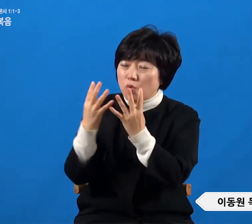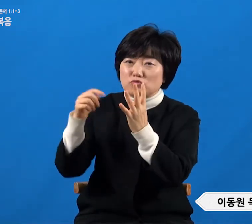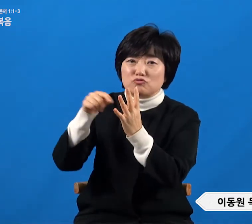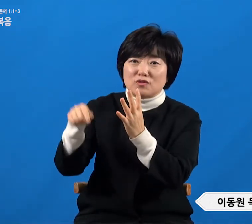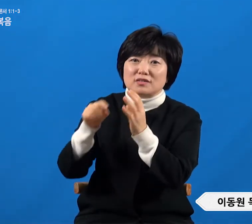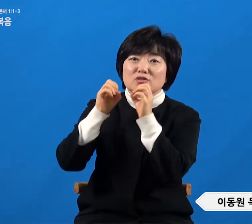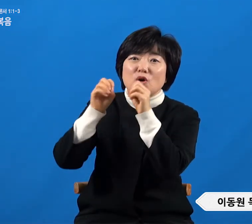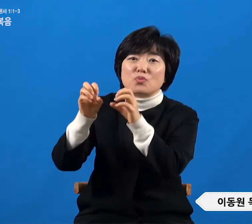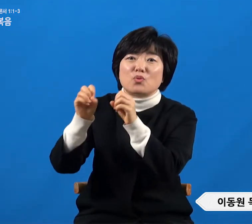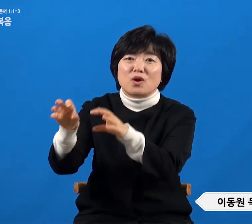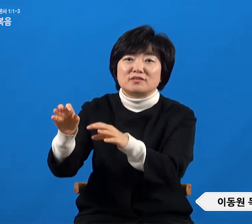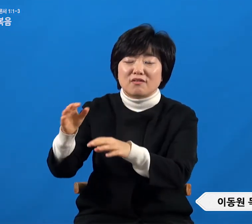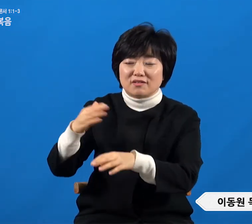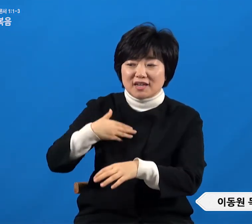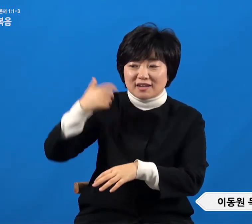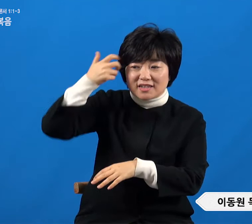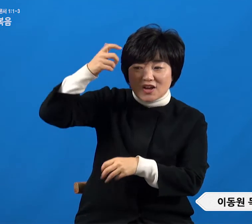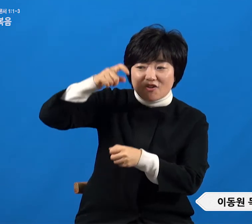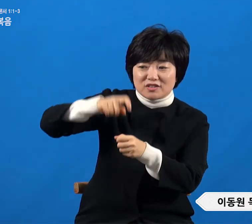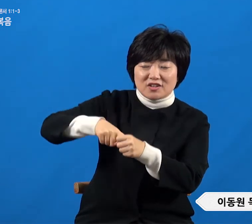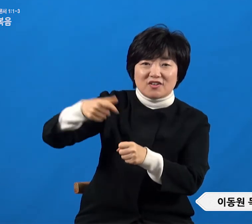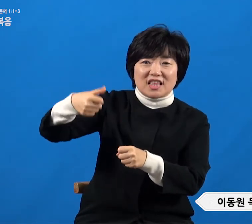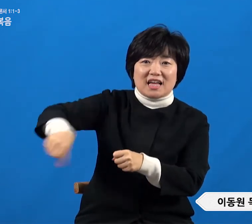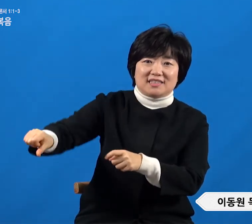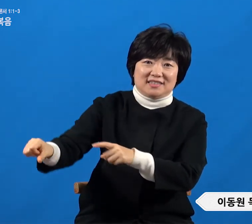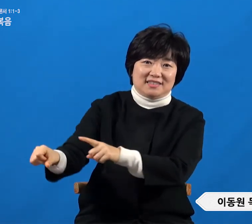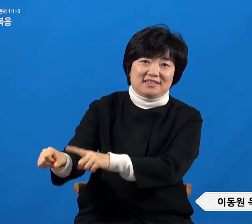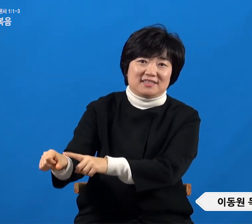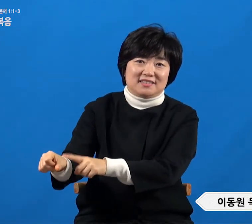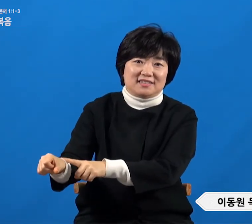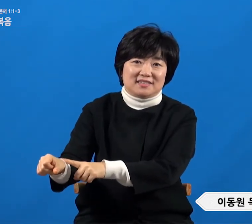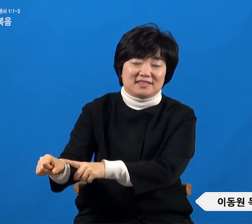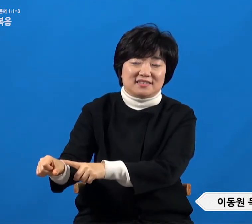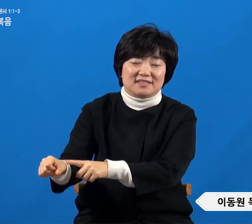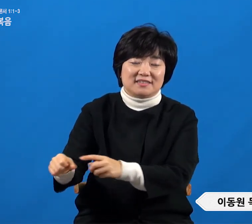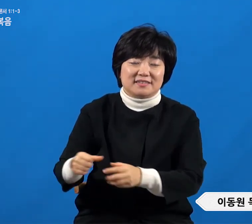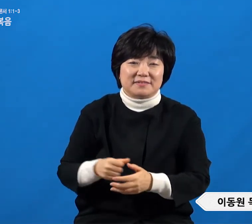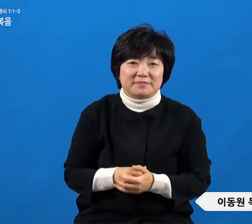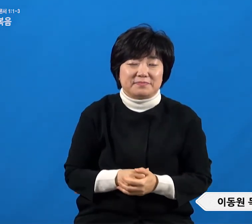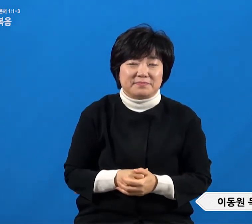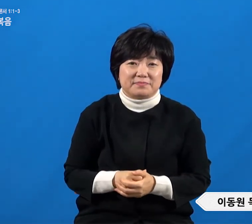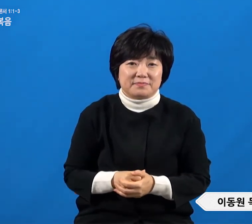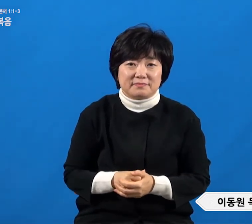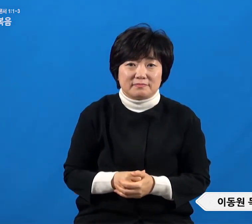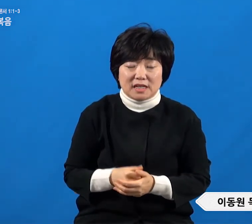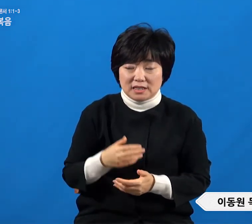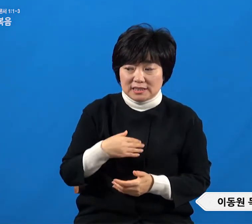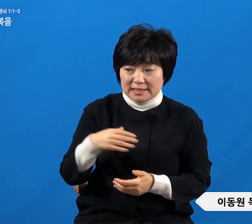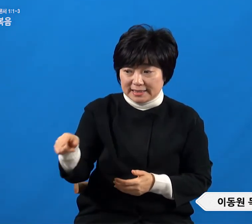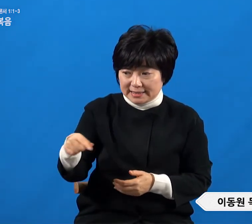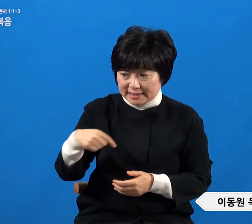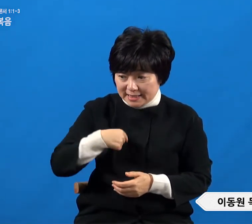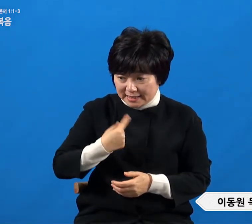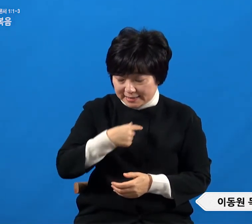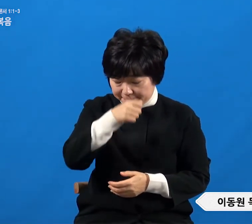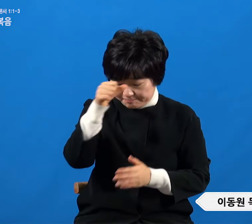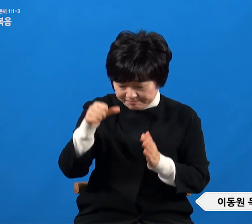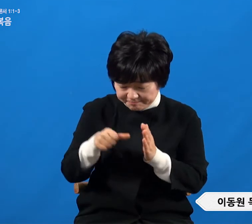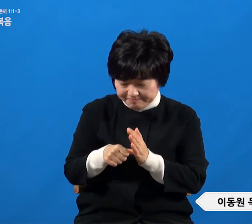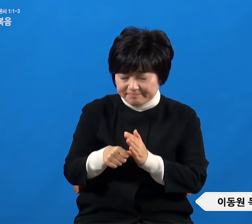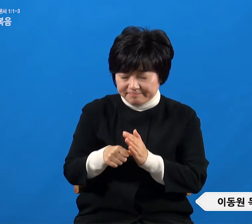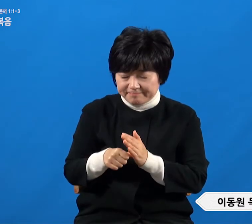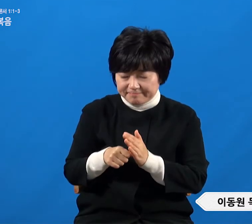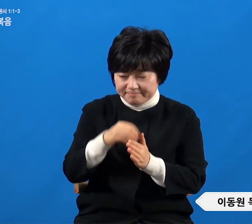전도해서 자기의 영적 아들이 되었다, 이 말이죠. 그러면서 이제 그가 자기 인생을 바로잡기 위해서